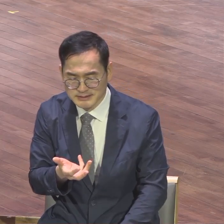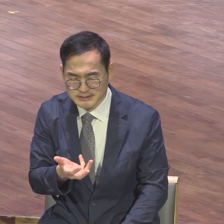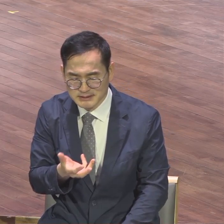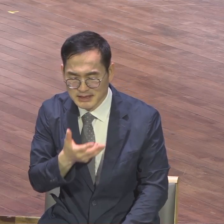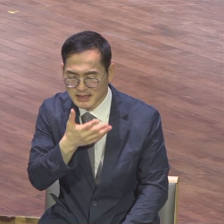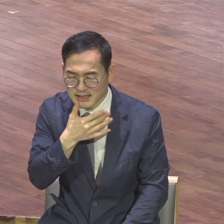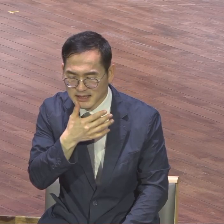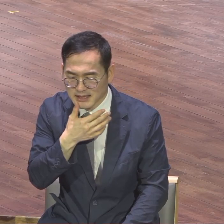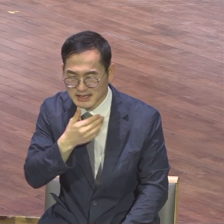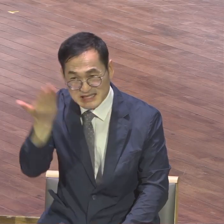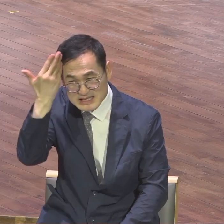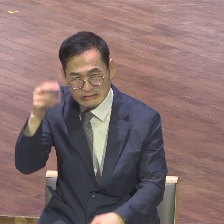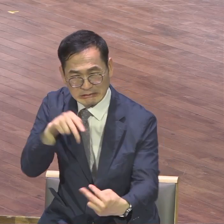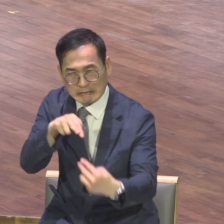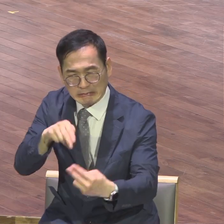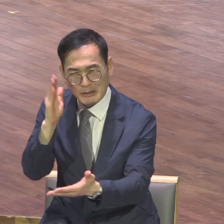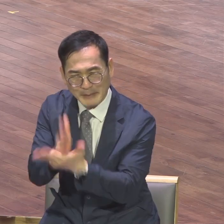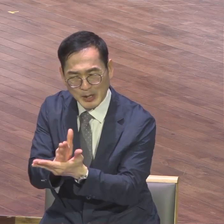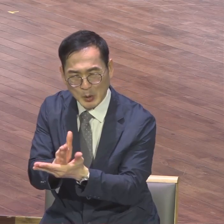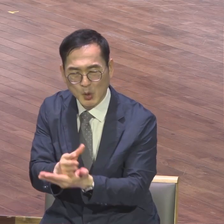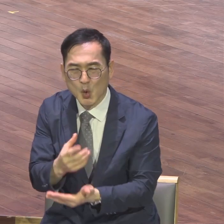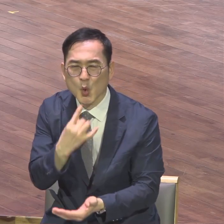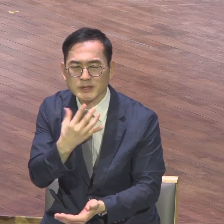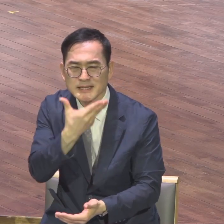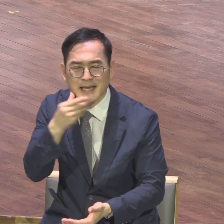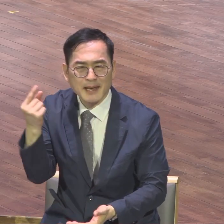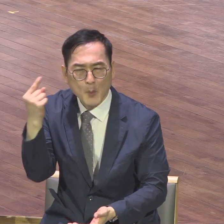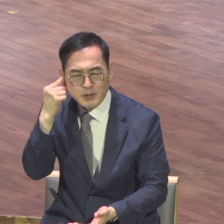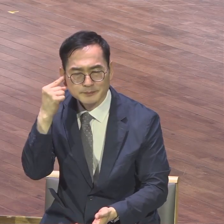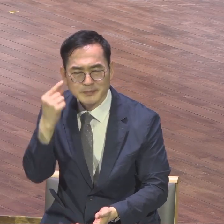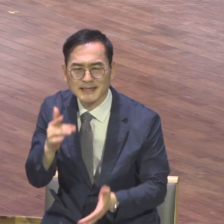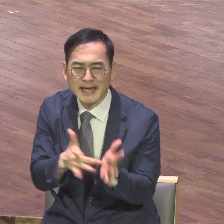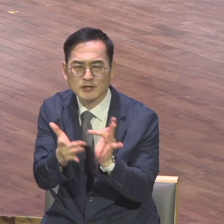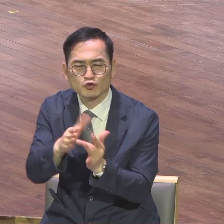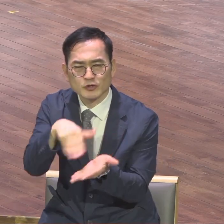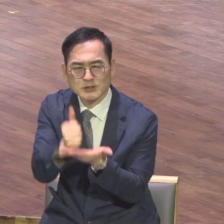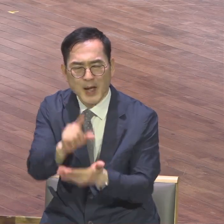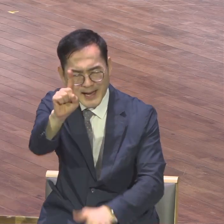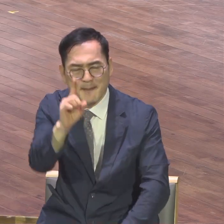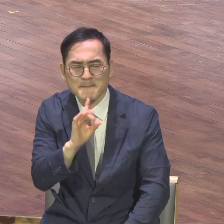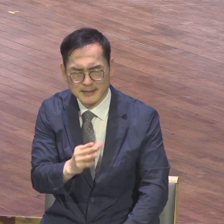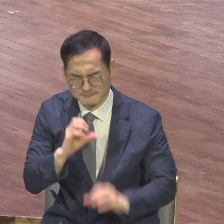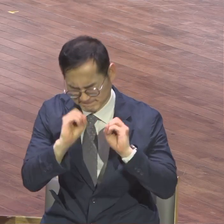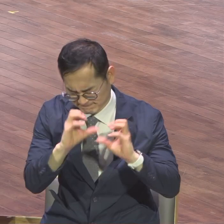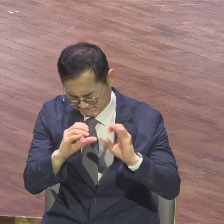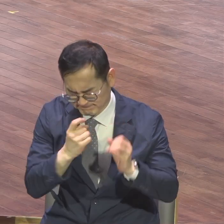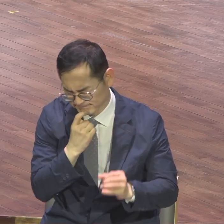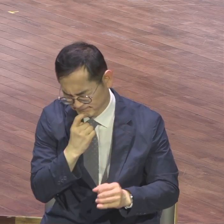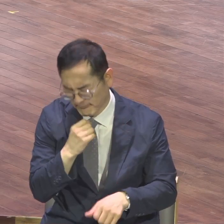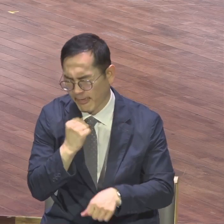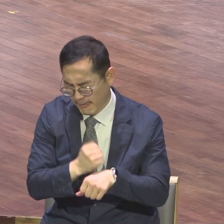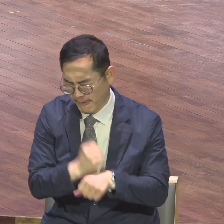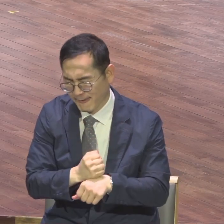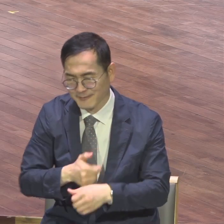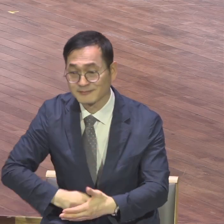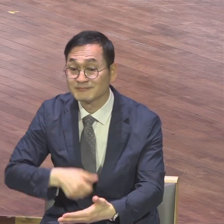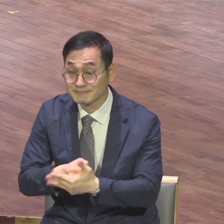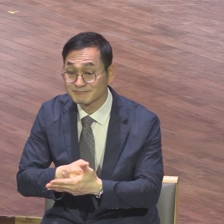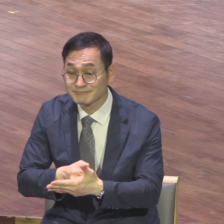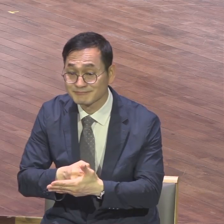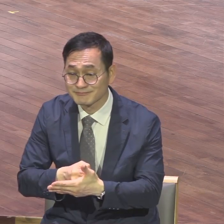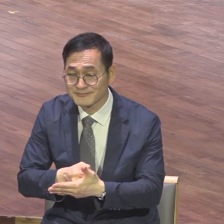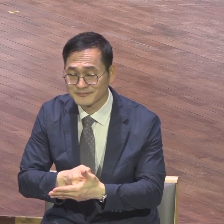예수 그리스도 외에는 다른 것을 말하지 않겠다는 다짐을 한 상태였어요. 그렇기